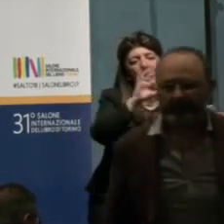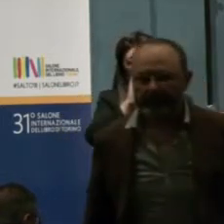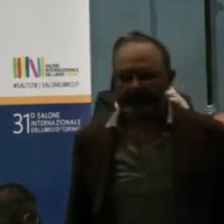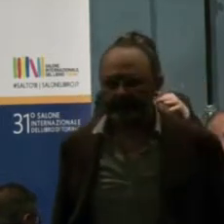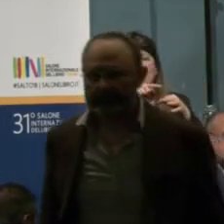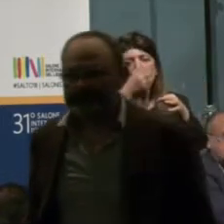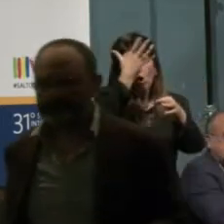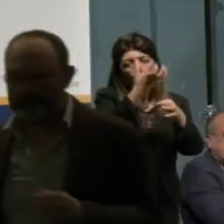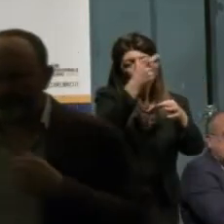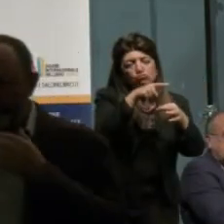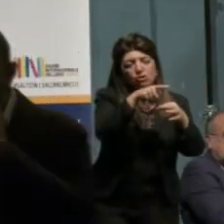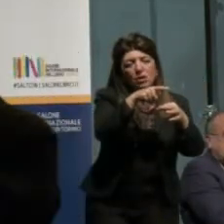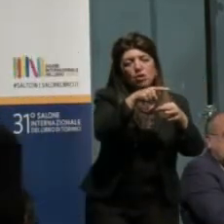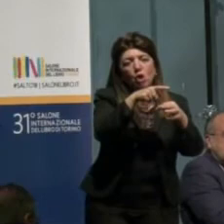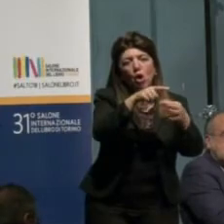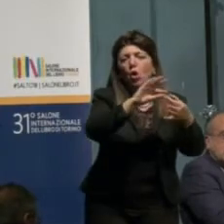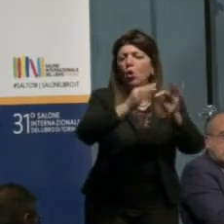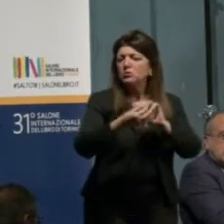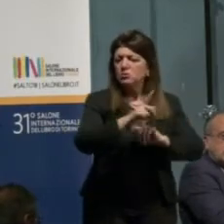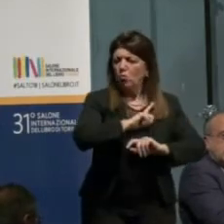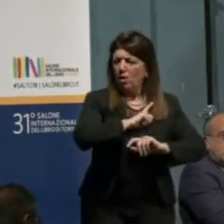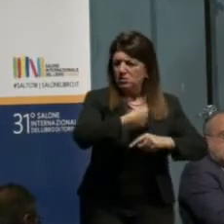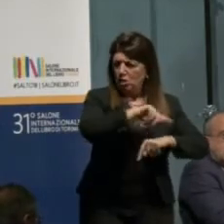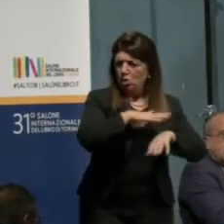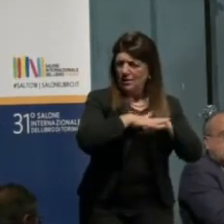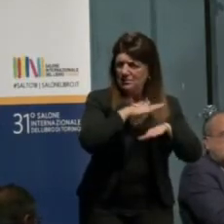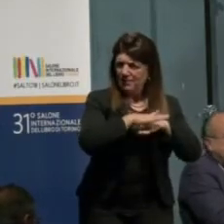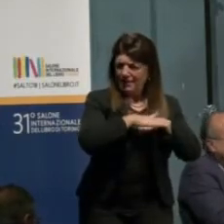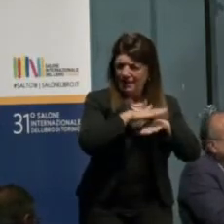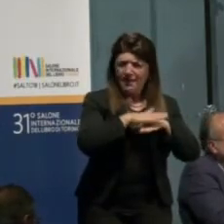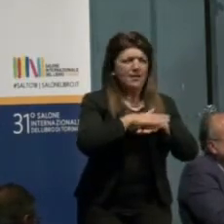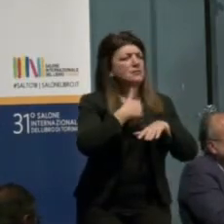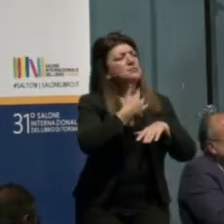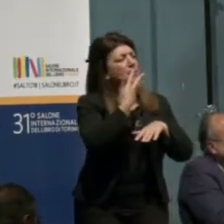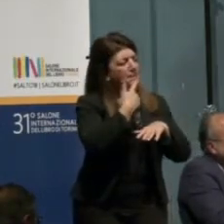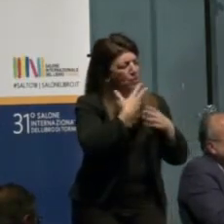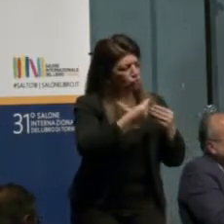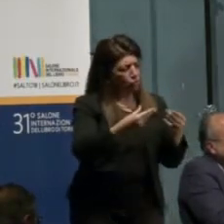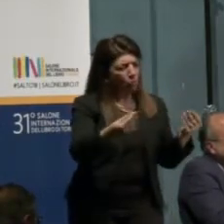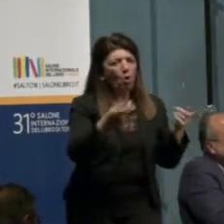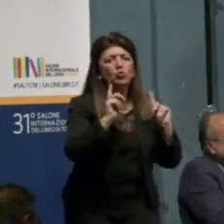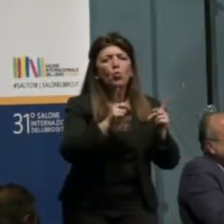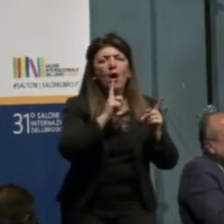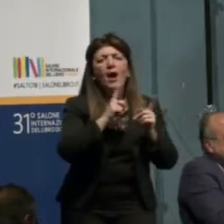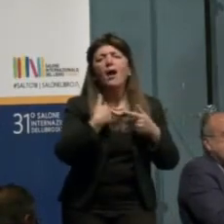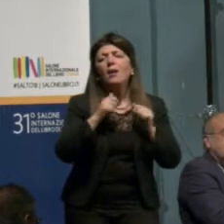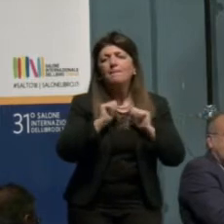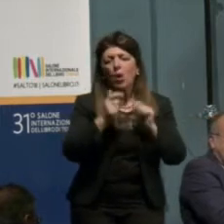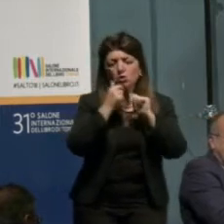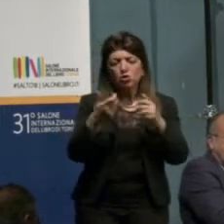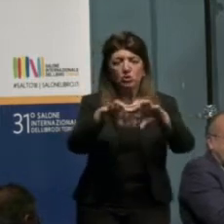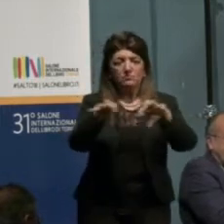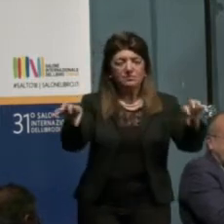sempre in base alla nostra esperienza che so che insomma è anche piaciuto di distinguere stampa buona da stampa